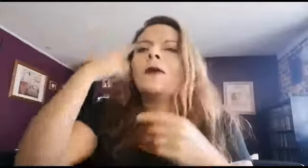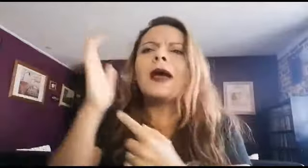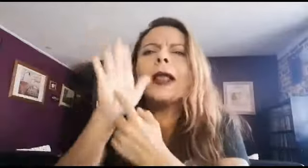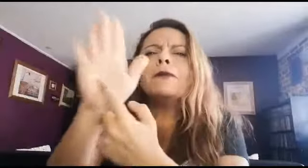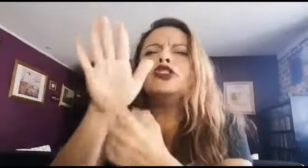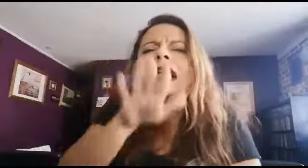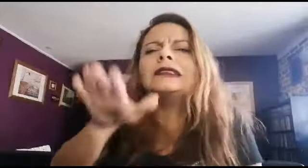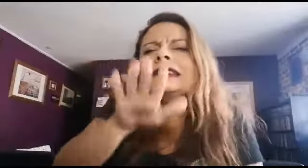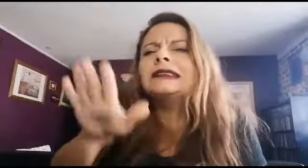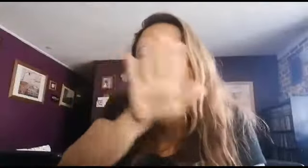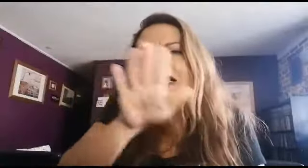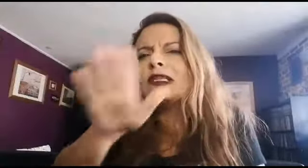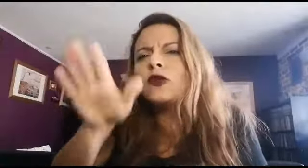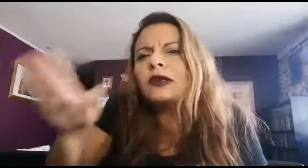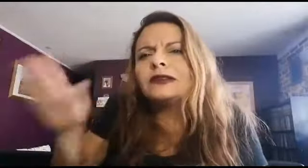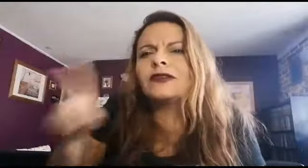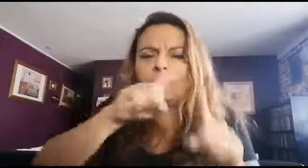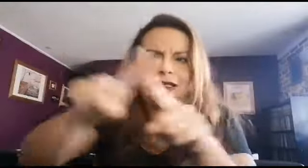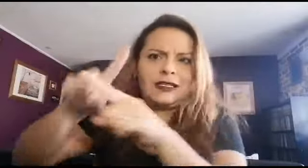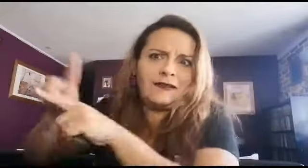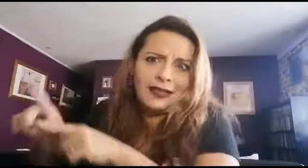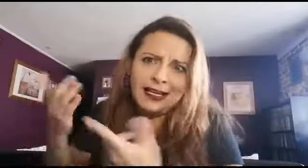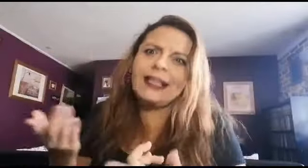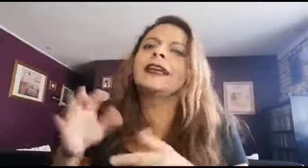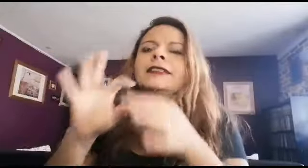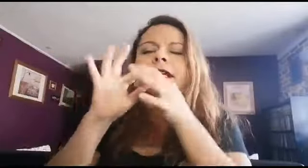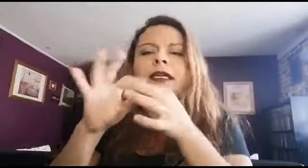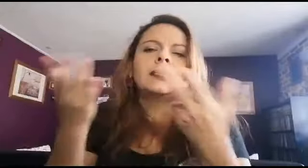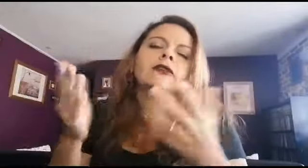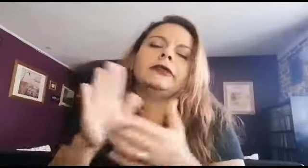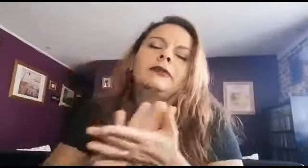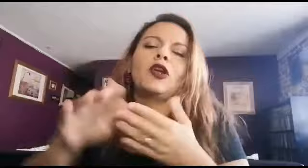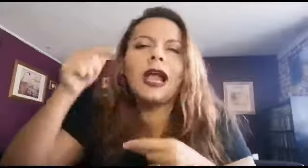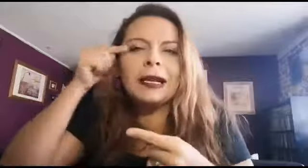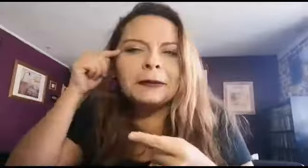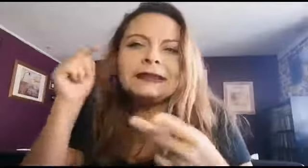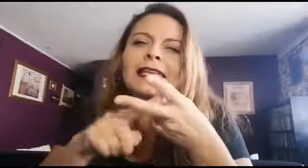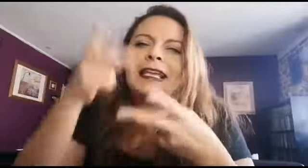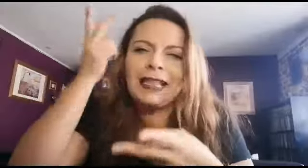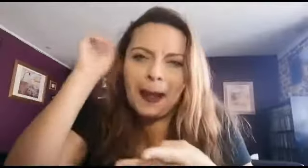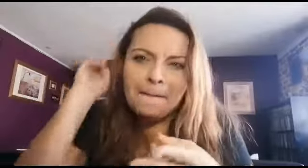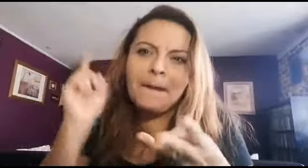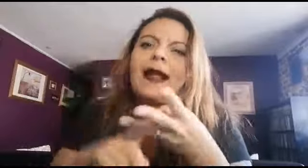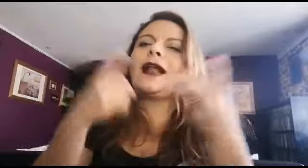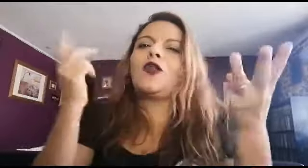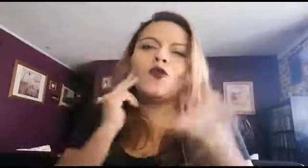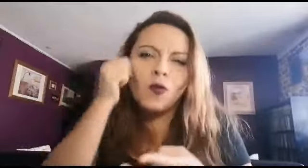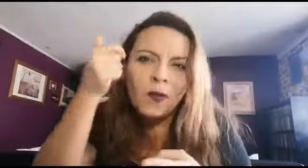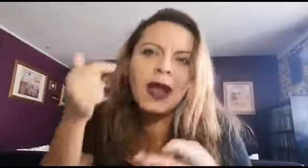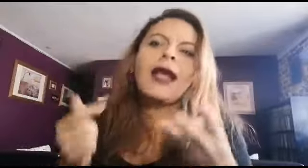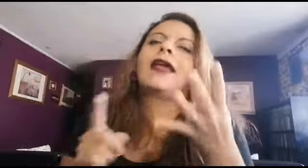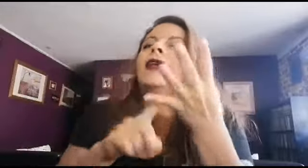las mujeres sordas que están haciendo las grandes acciones para mostrar diversas situaciones que se viven en cuarentena carmencita